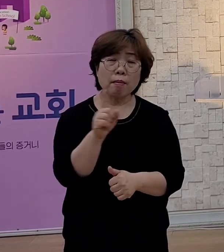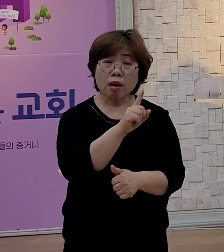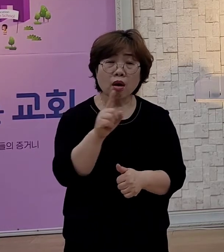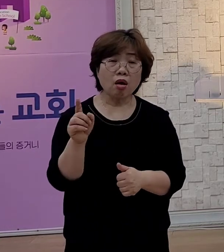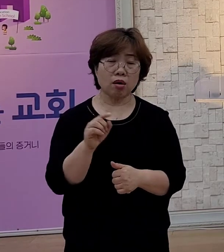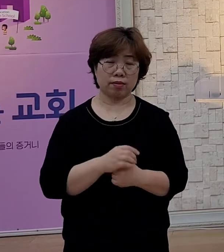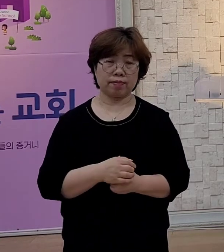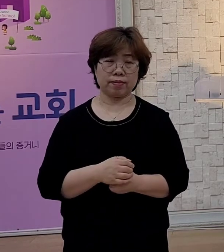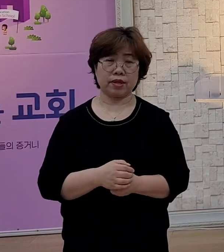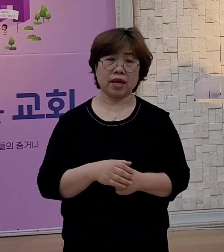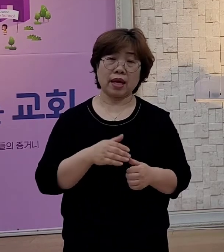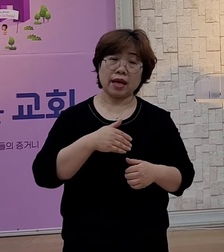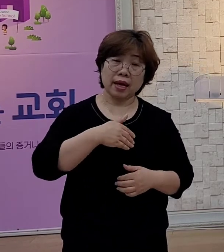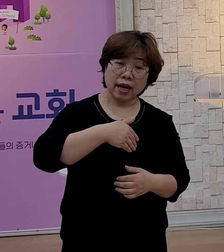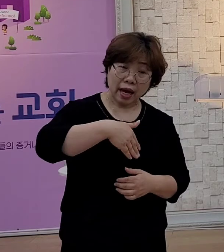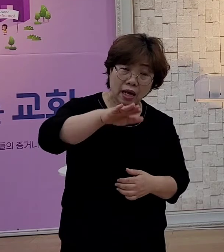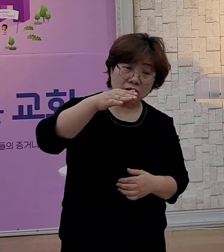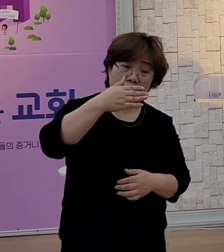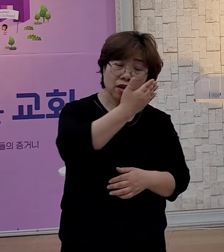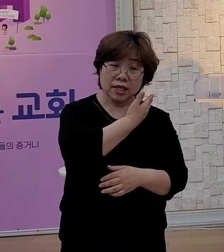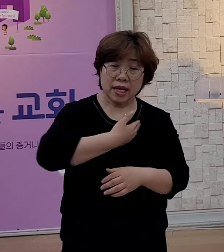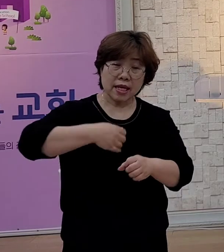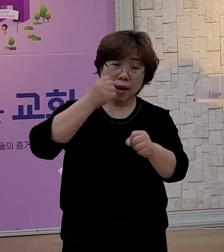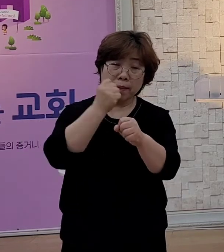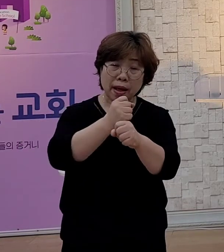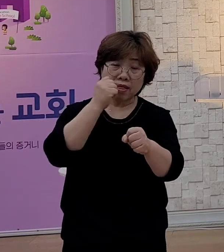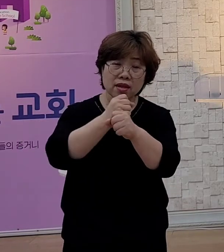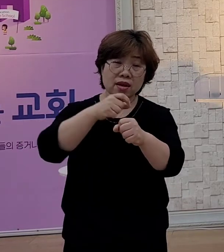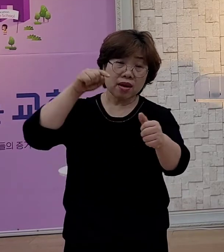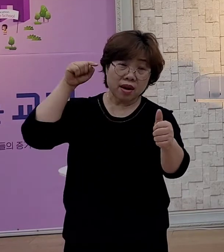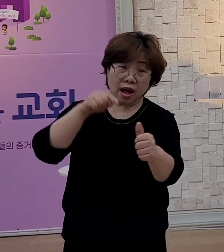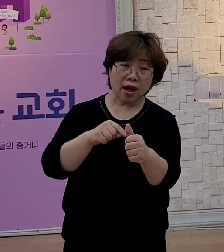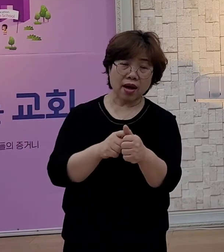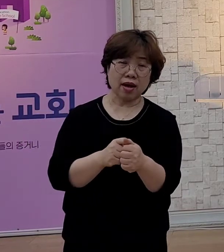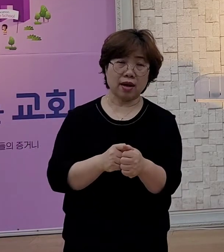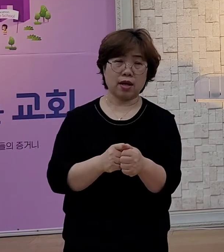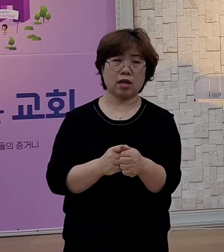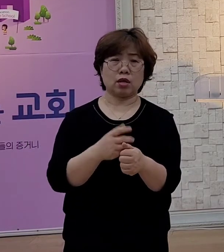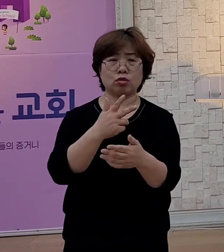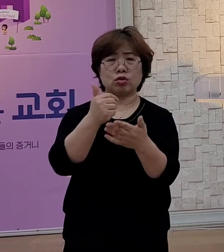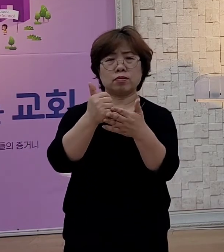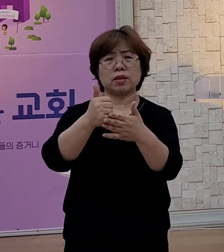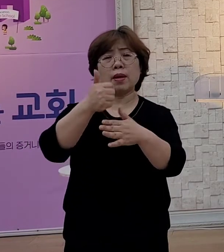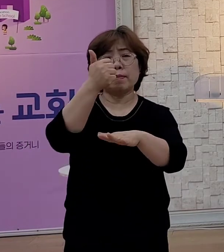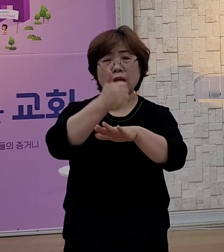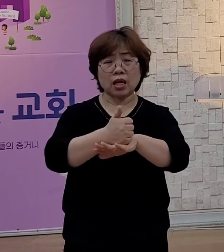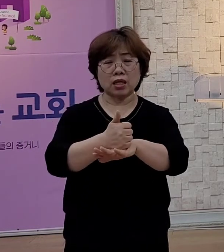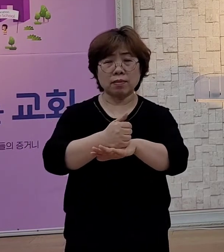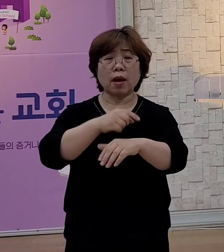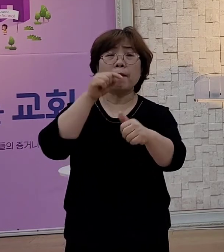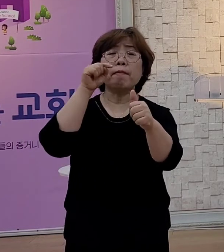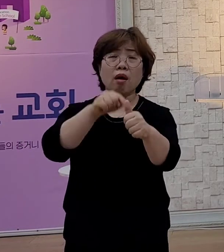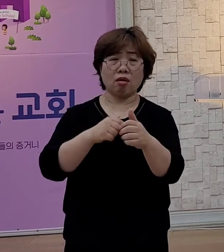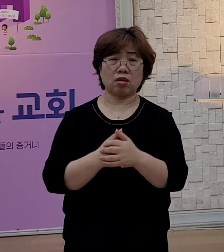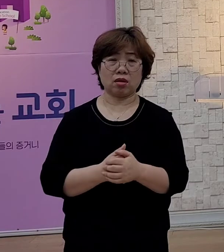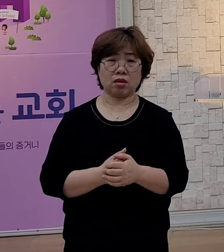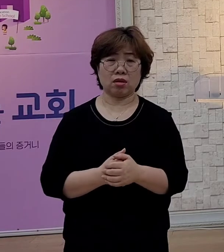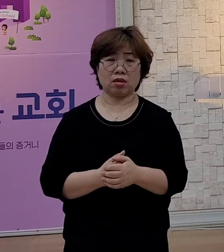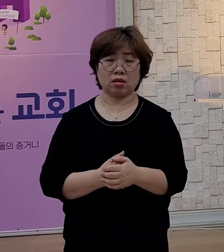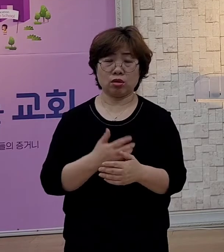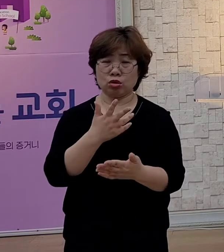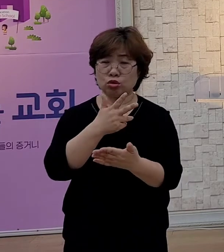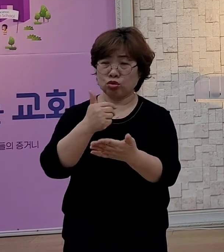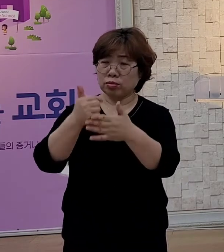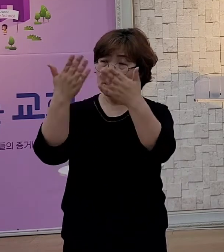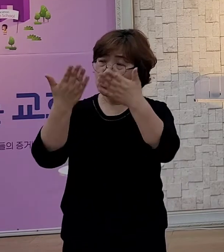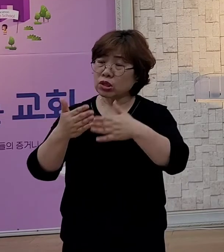가서 제자 삼으라. 이게 주께서 우리에게 주신 마지막 명령이에요. 즉 우리